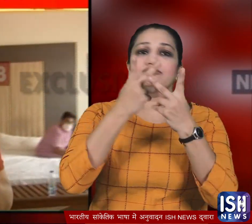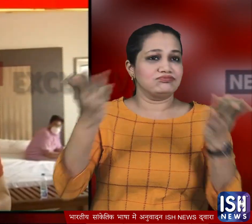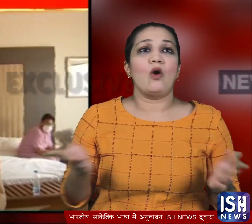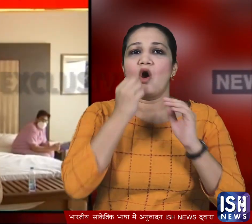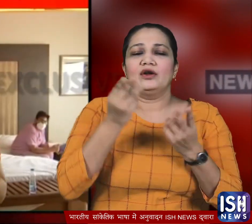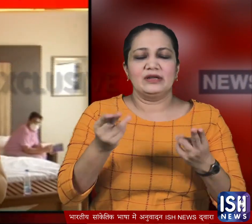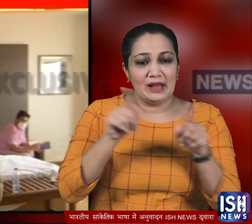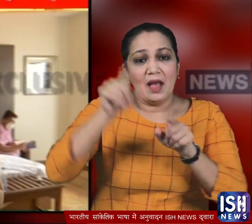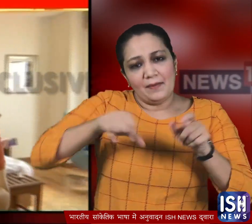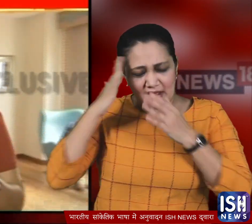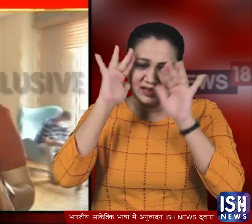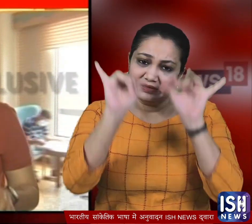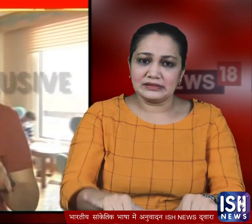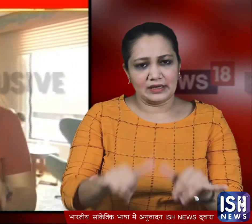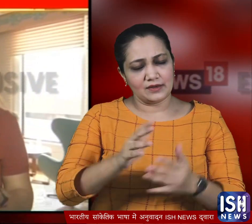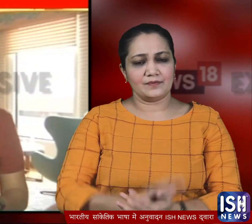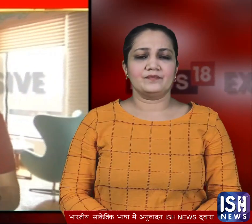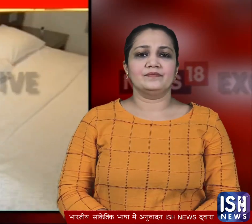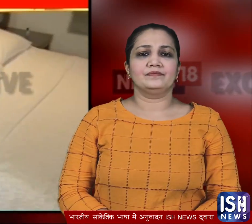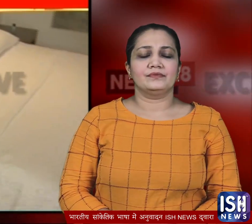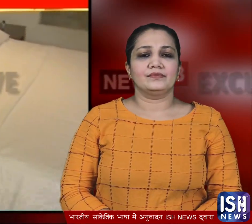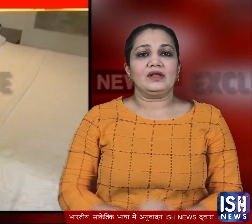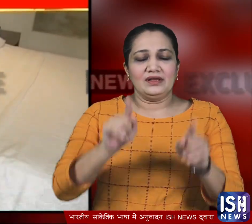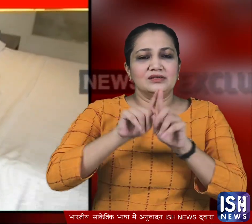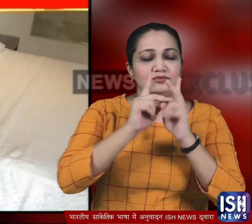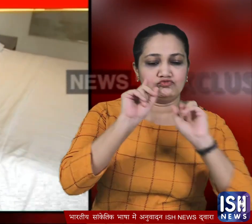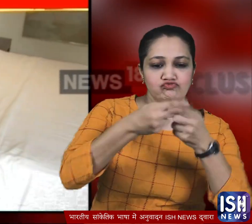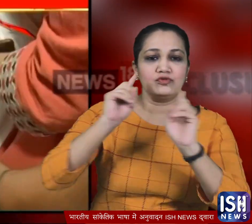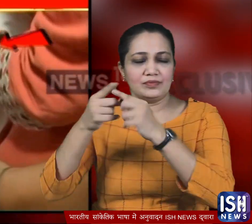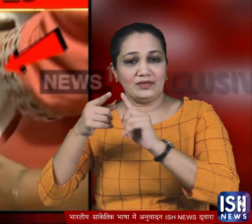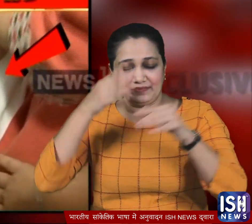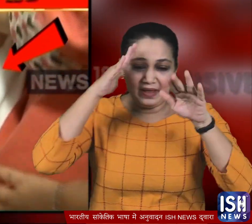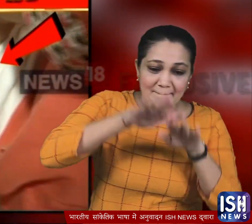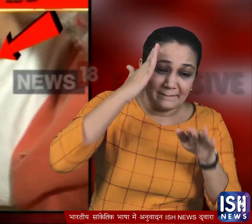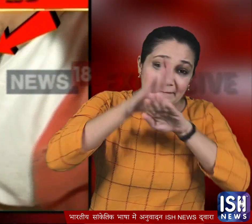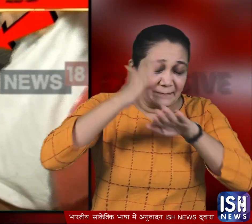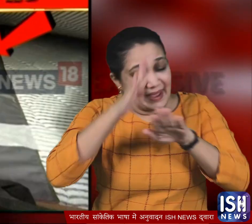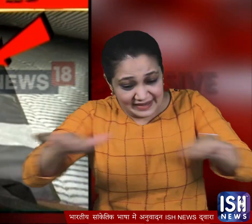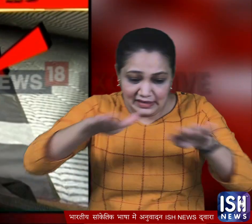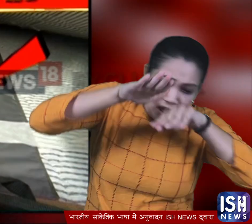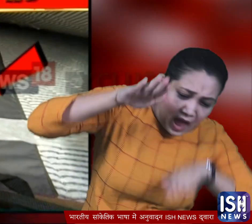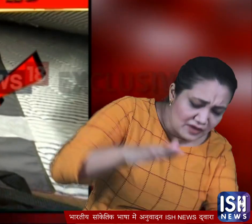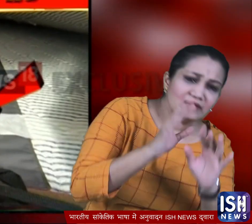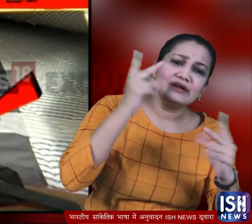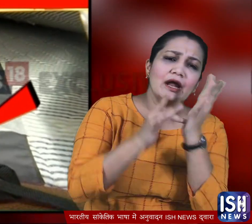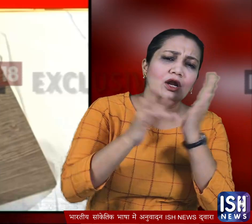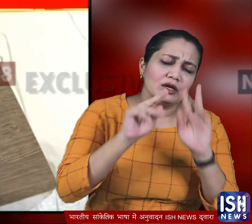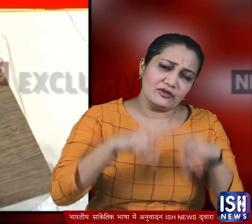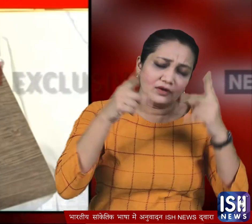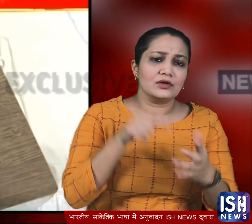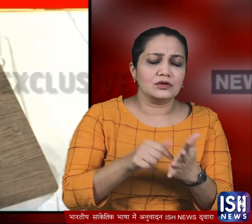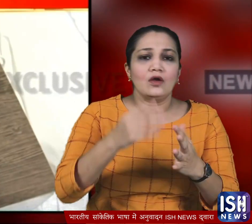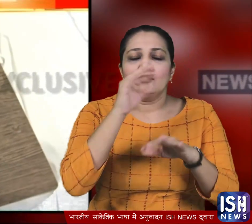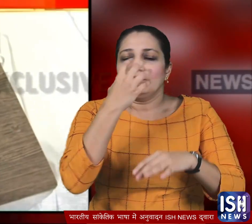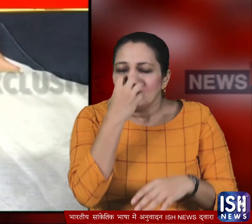में लोग यहाँ आकर रह सकते हैं। इस होटल के सभी कमरों के बेड के नीचे एक खास उपकरण लगाया गया, जिसकी मदद से मरीज